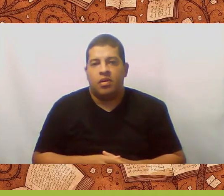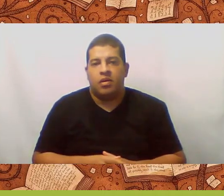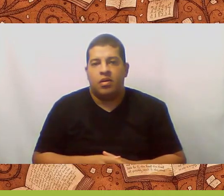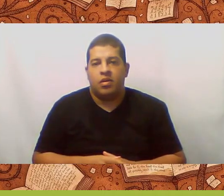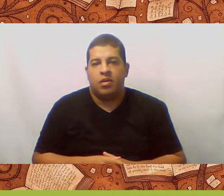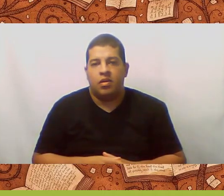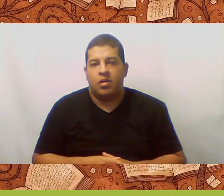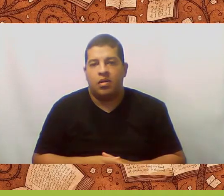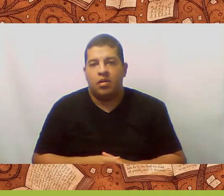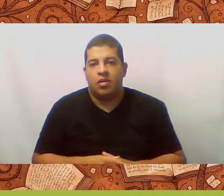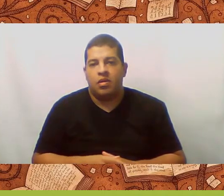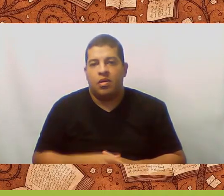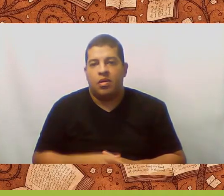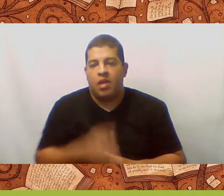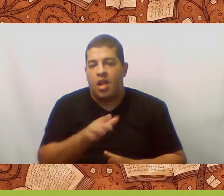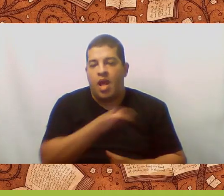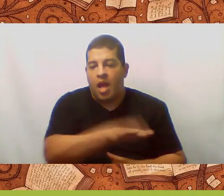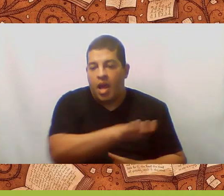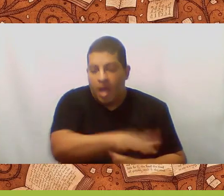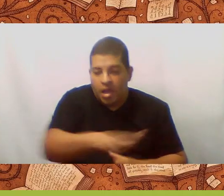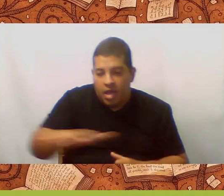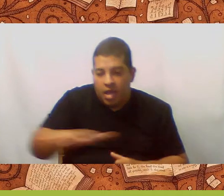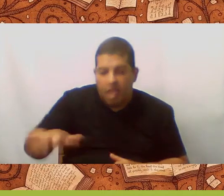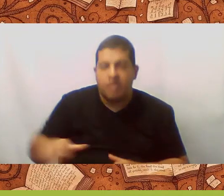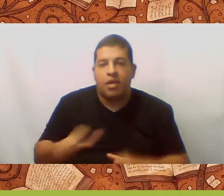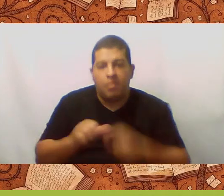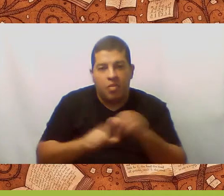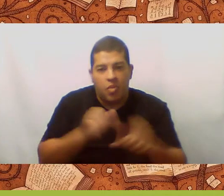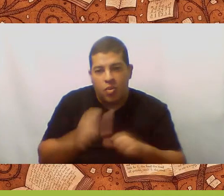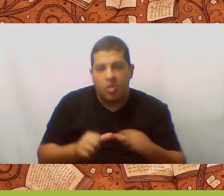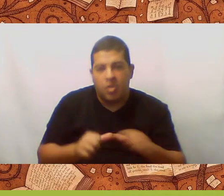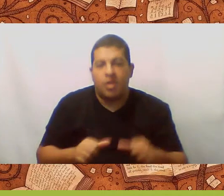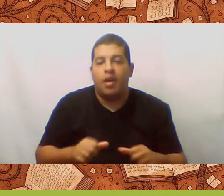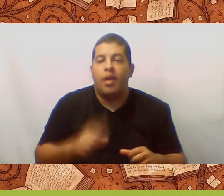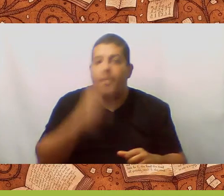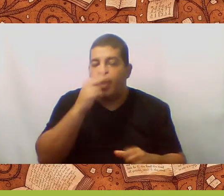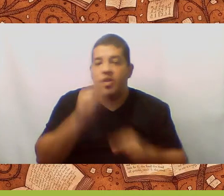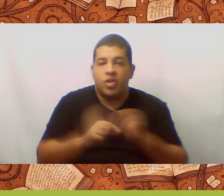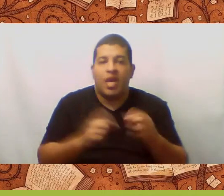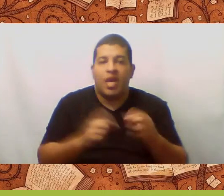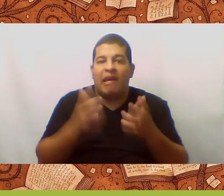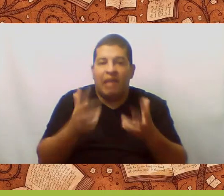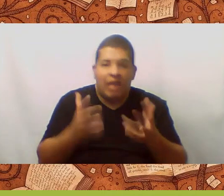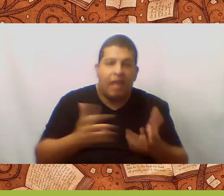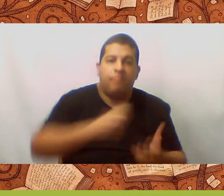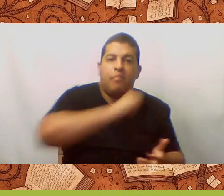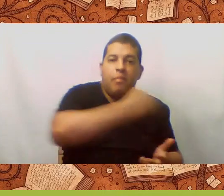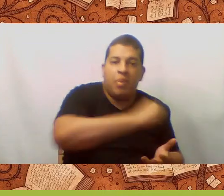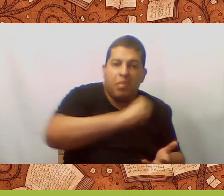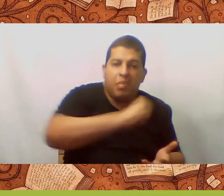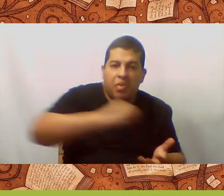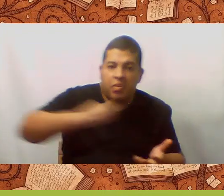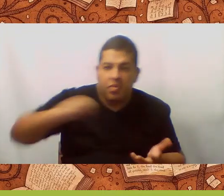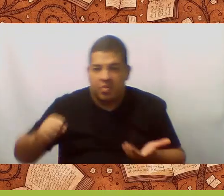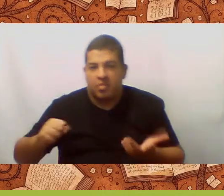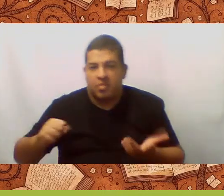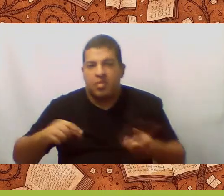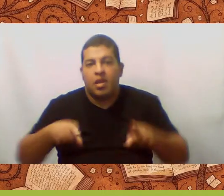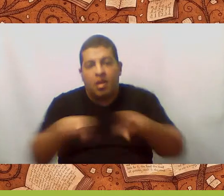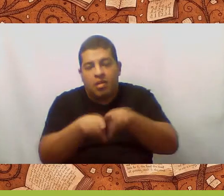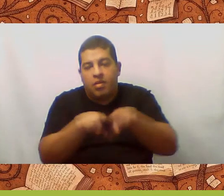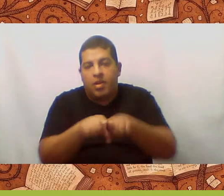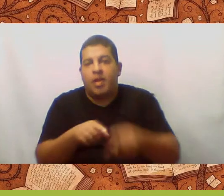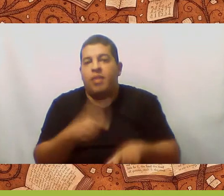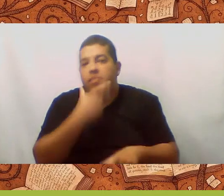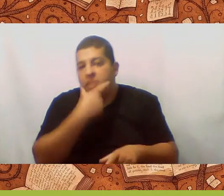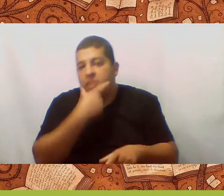da onipotência infantil e a constituição dos meninos e as meninas na trama